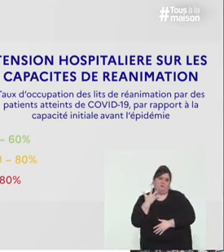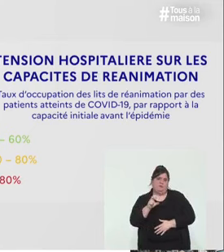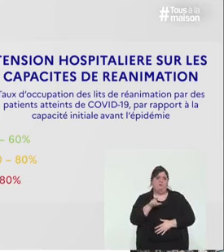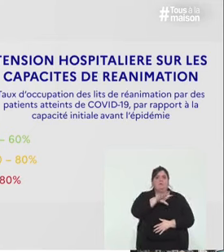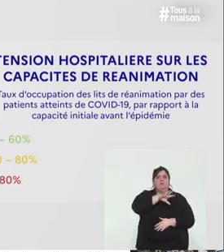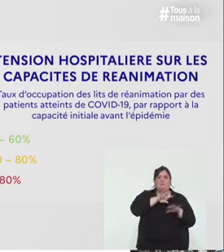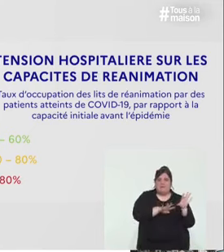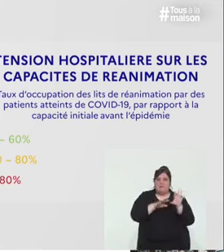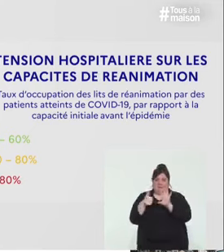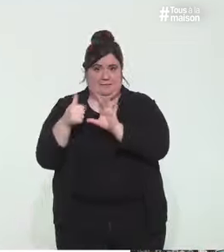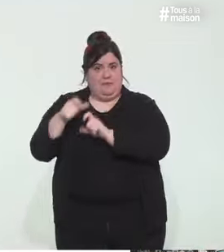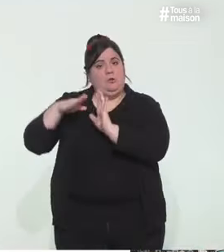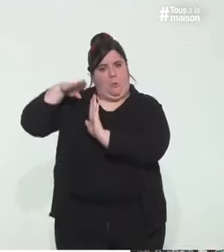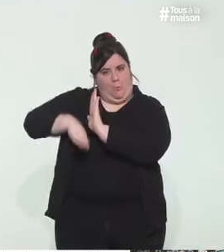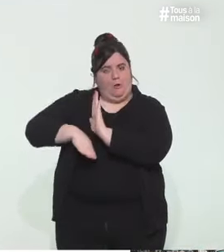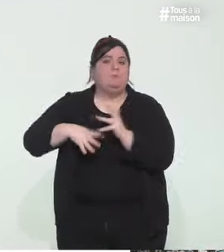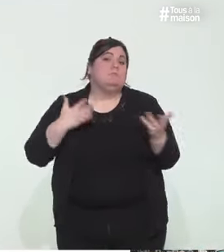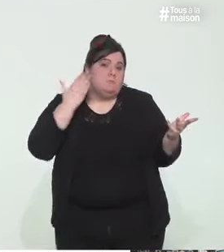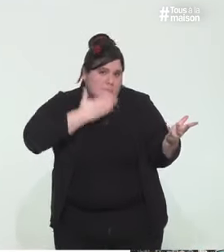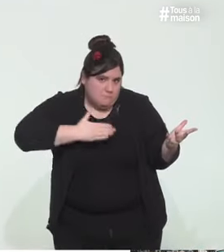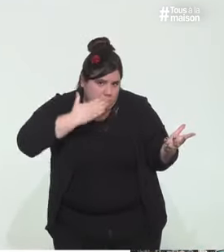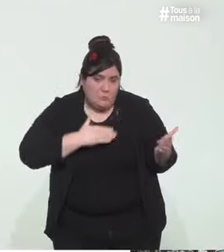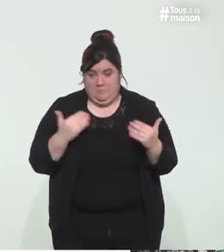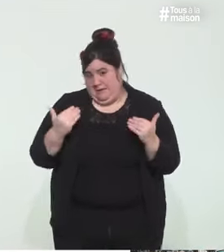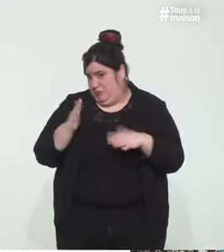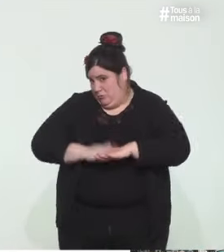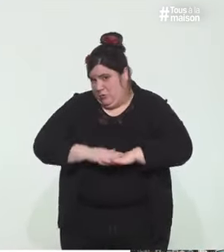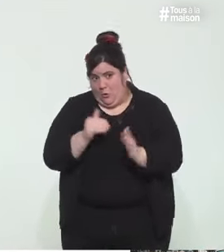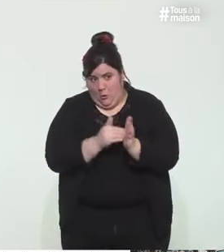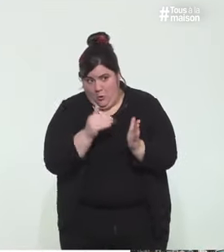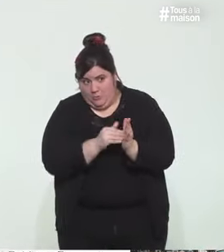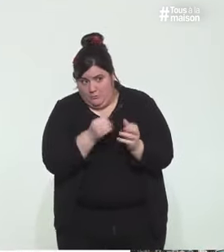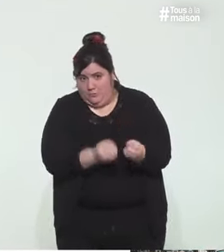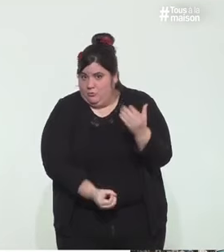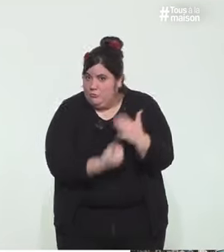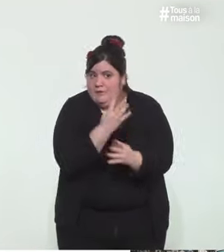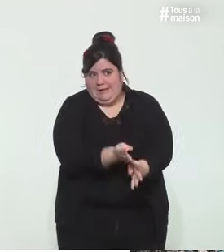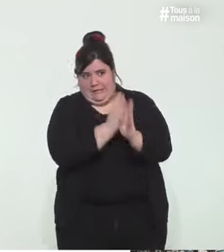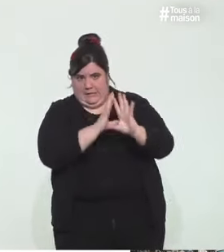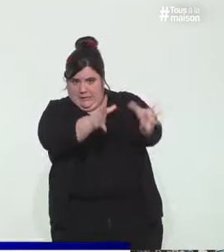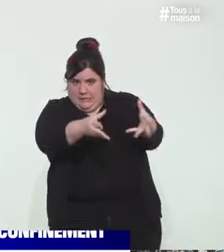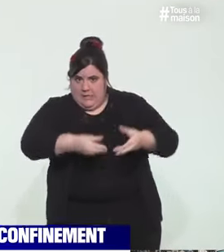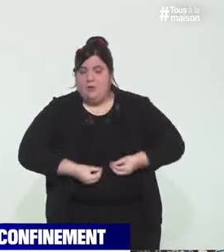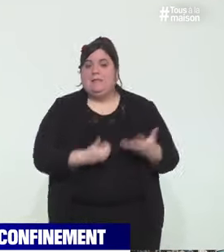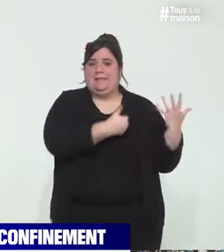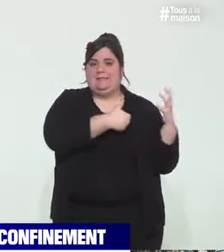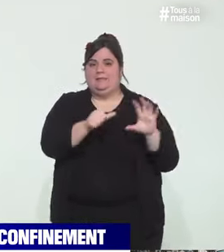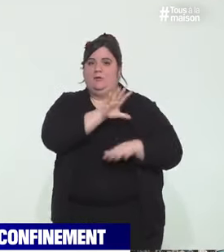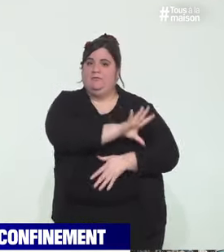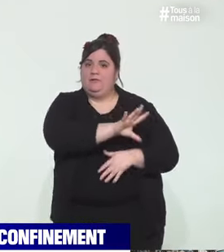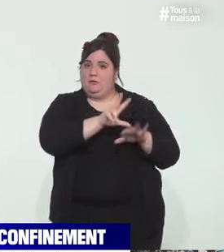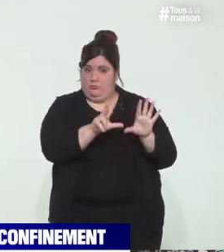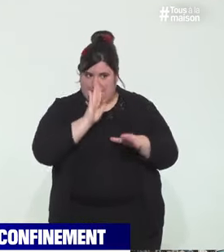396 malades, c'est donc une bonne nouvelle. Mais nous avons encore 668 nouvelles admissions à l'hôpital de patients atteints